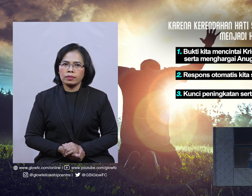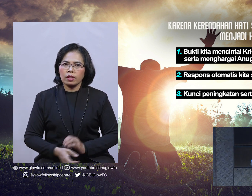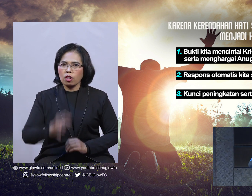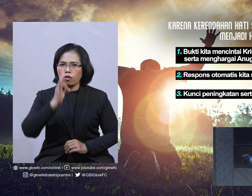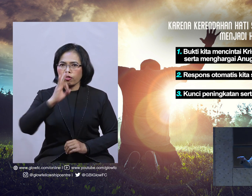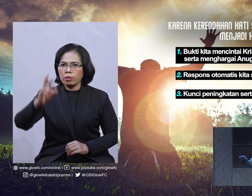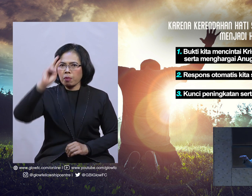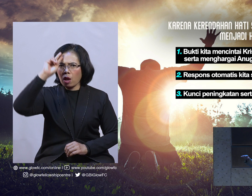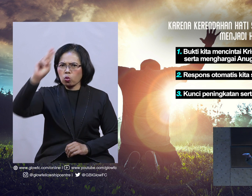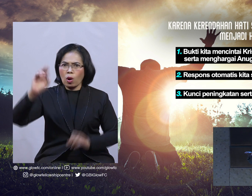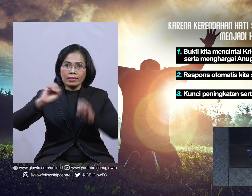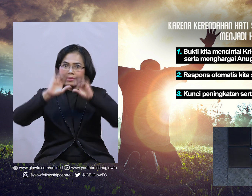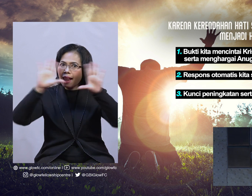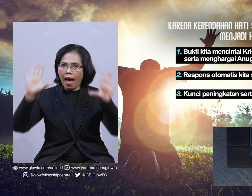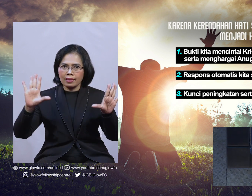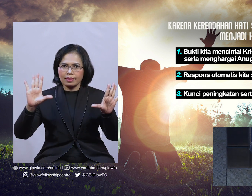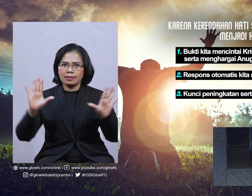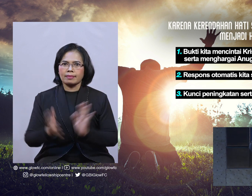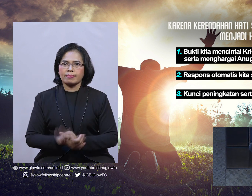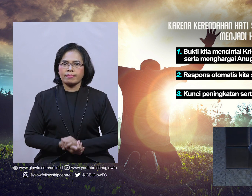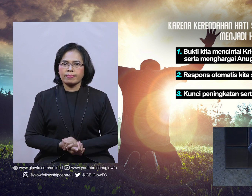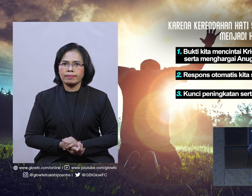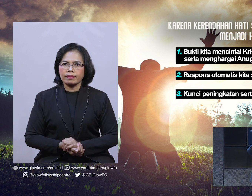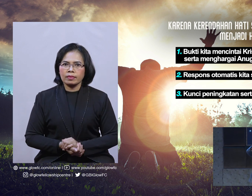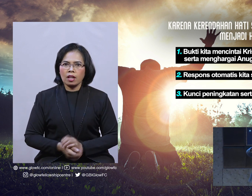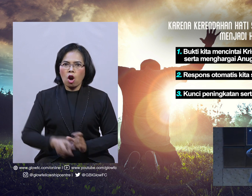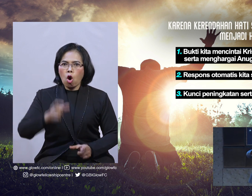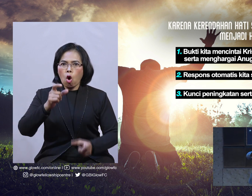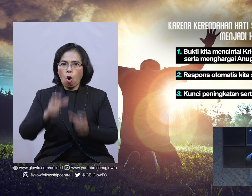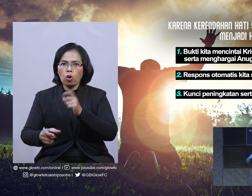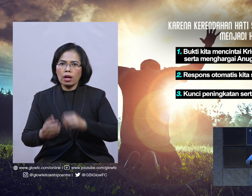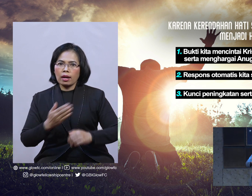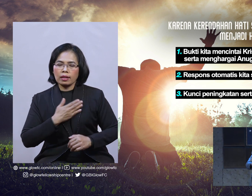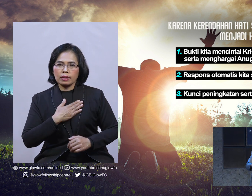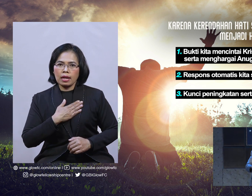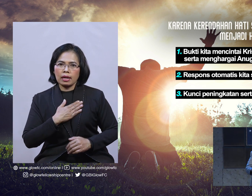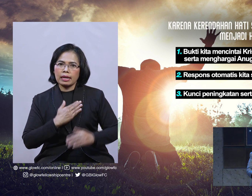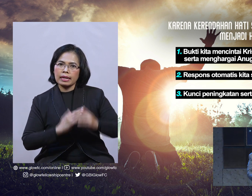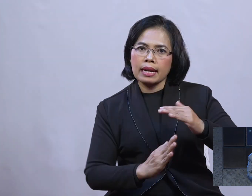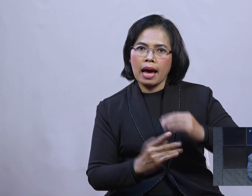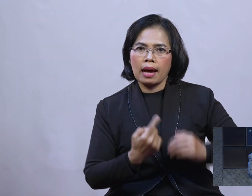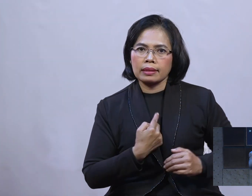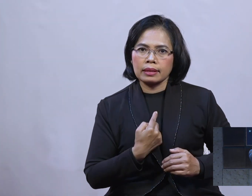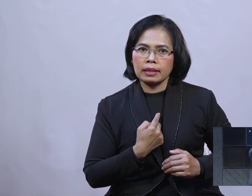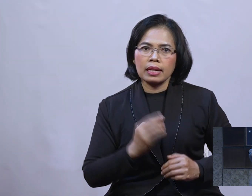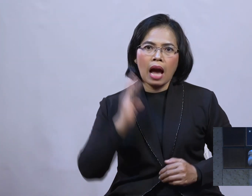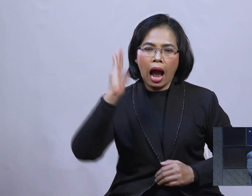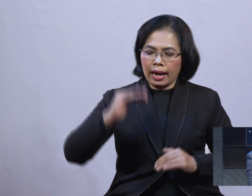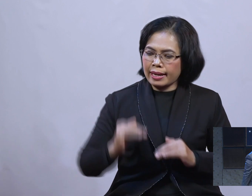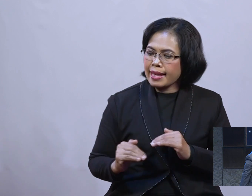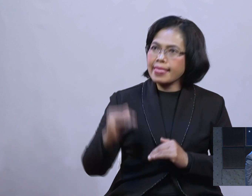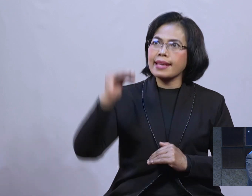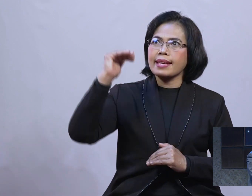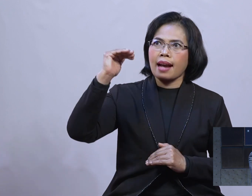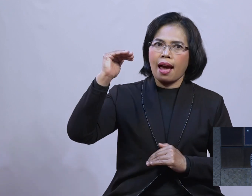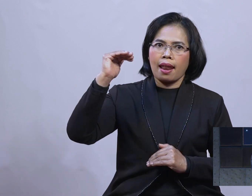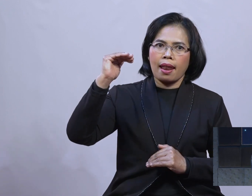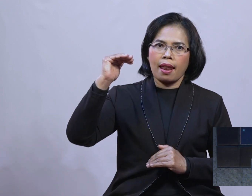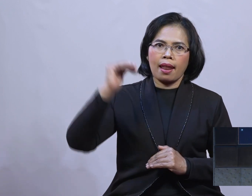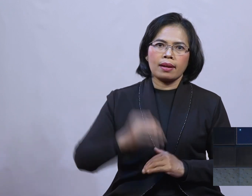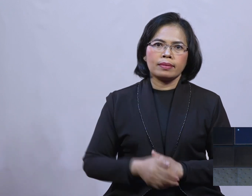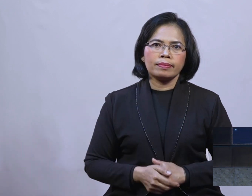Hai firman Tuhan sangat jelas Hai orang yang merendahkan diri akan ditinggikan